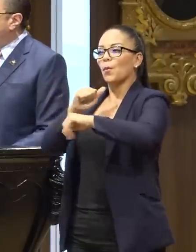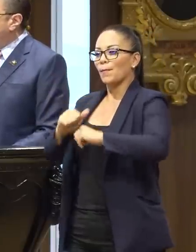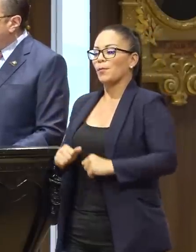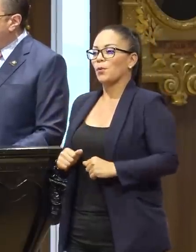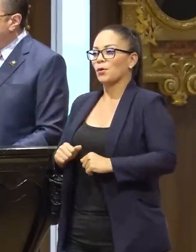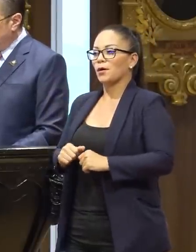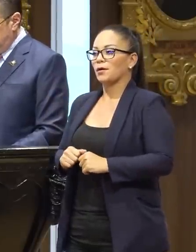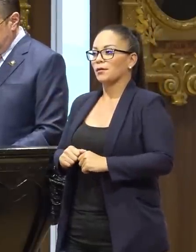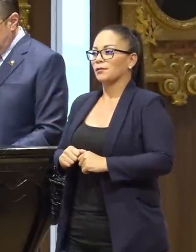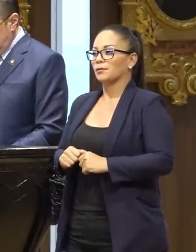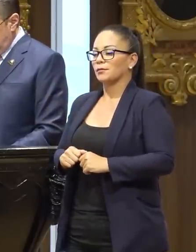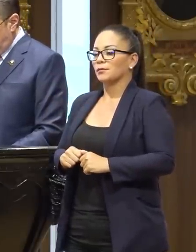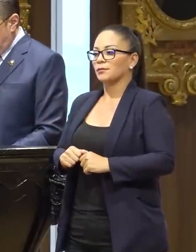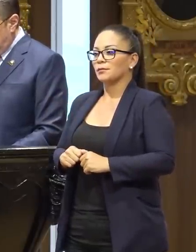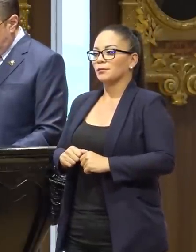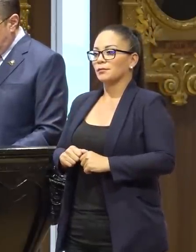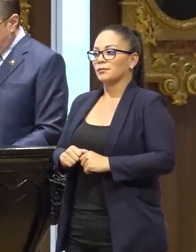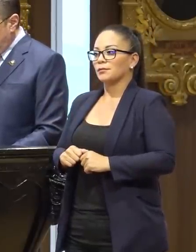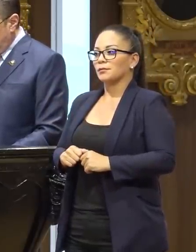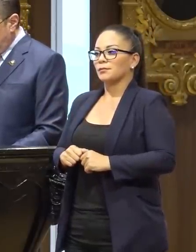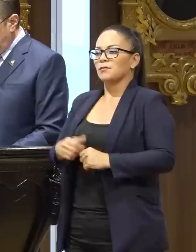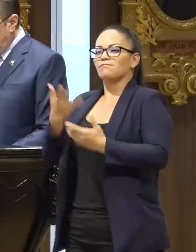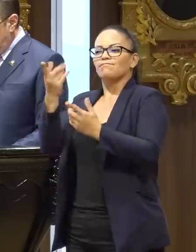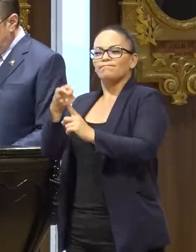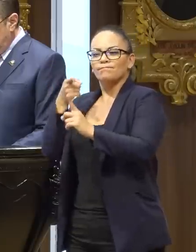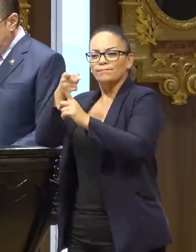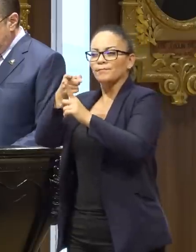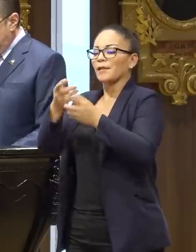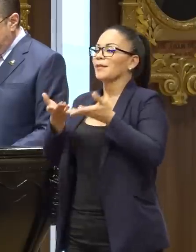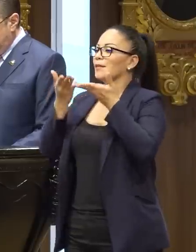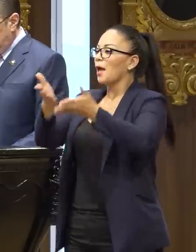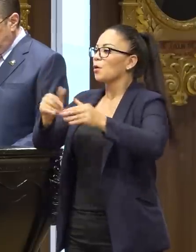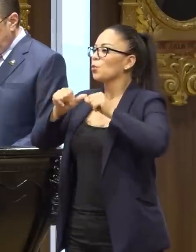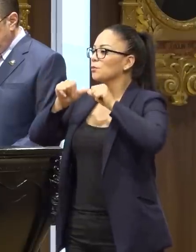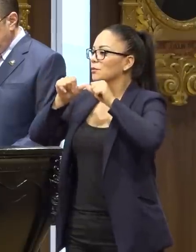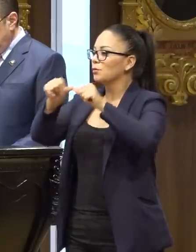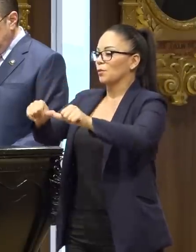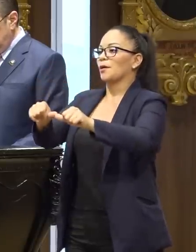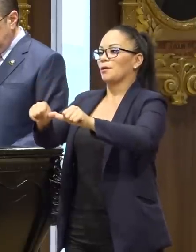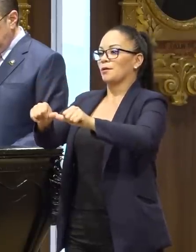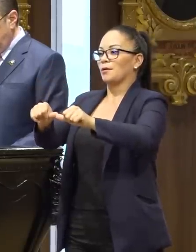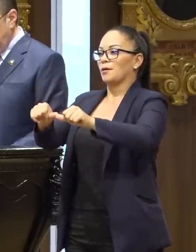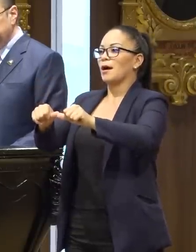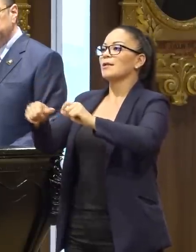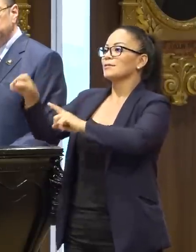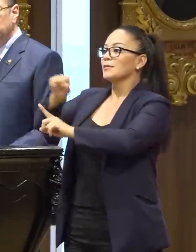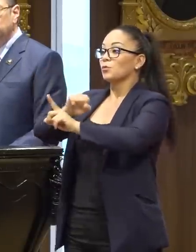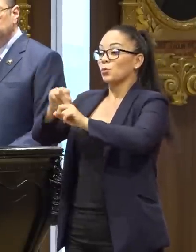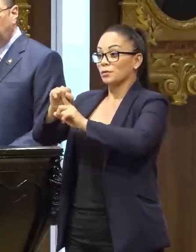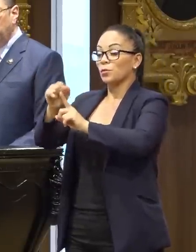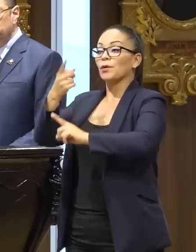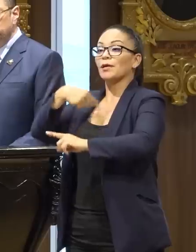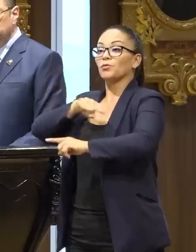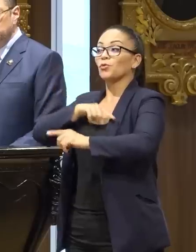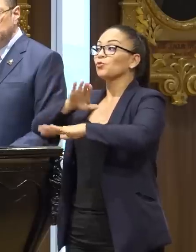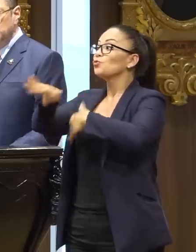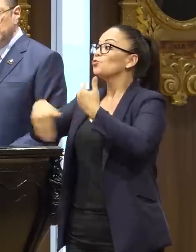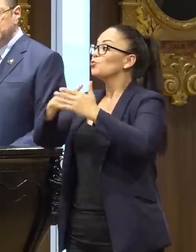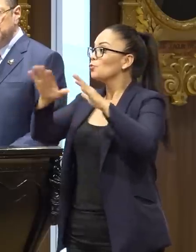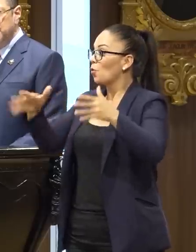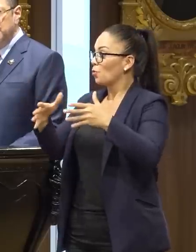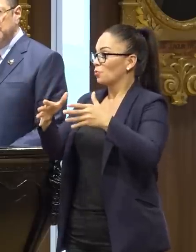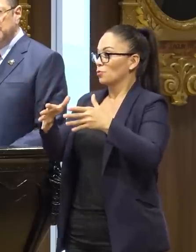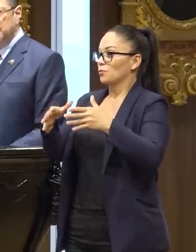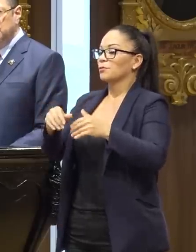el apremio por darle continuidad al hito del que fuimos todos,